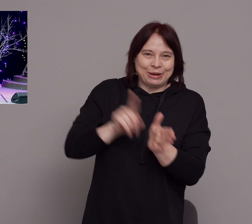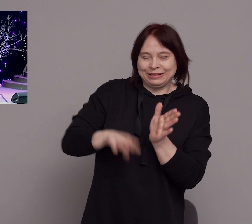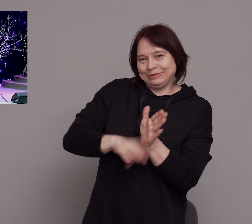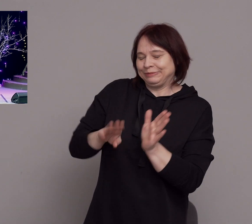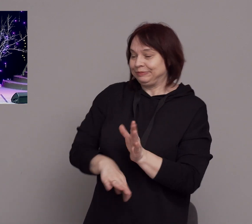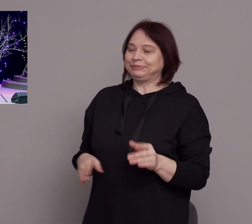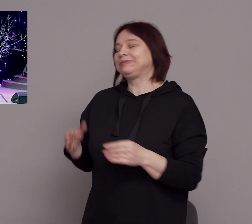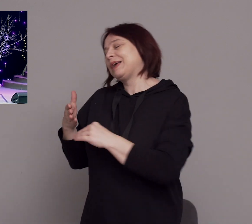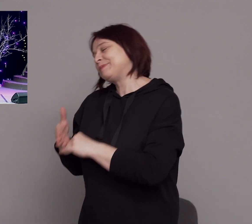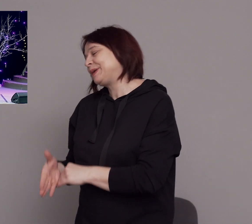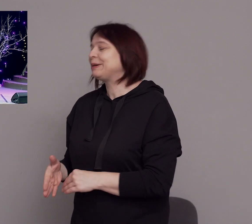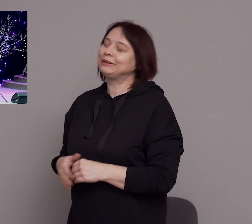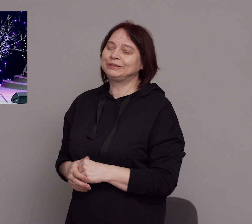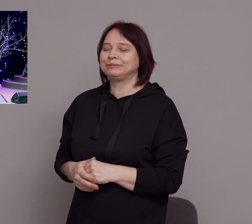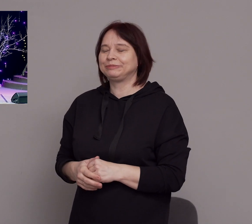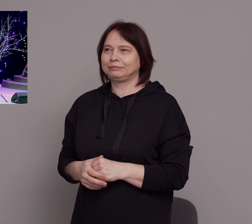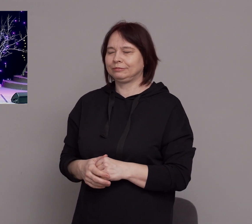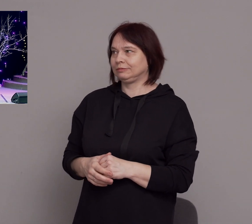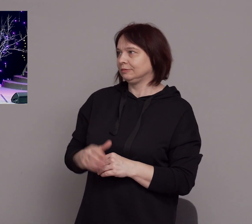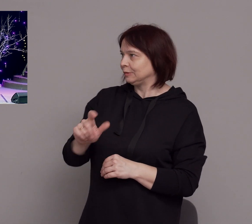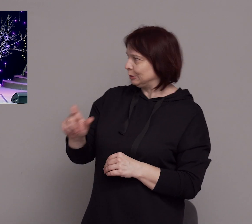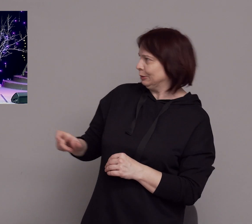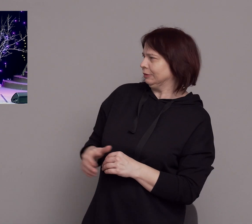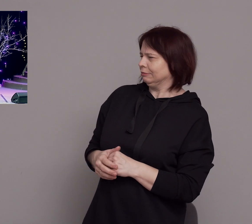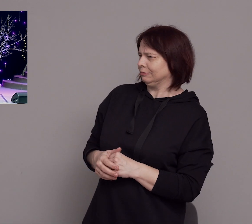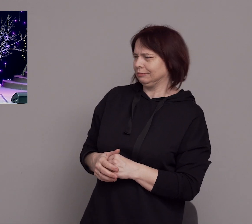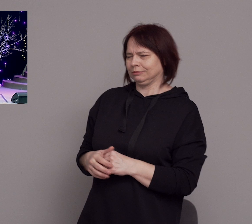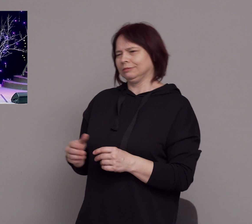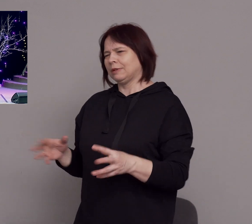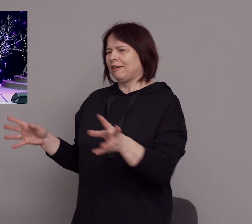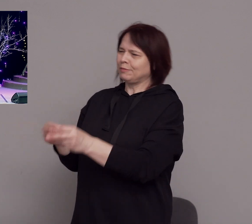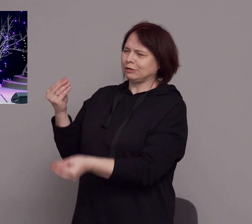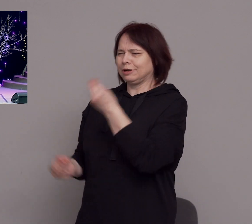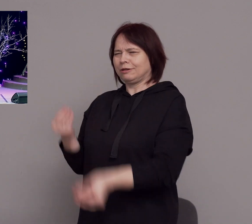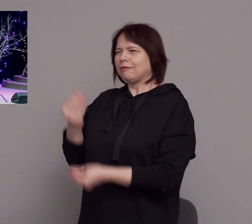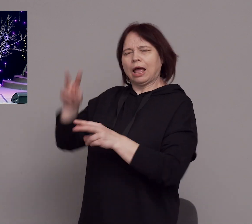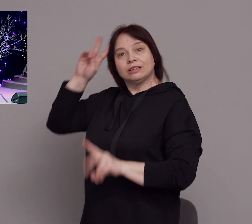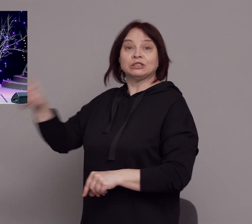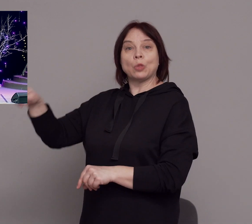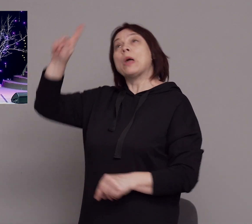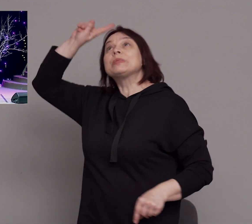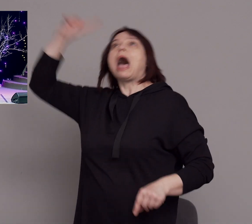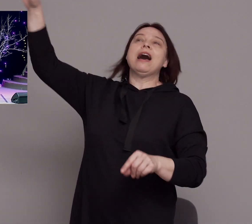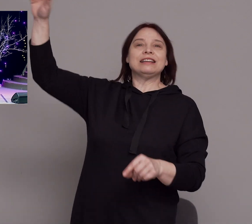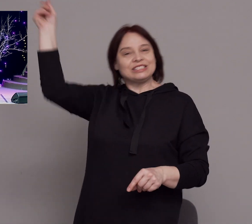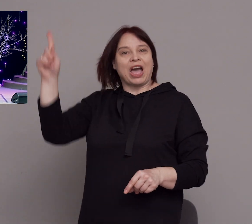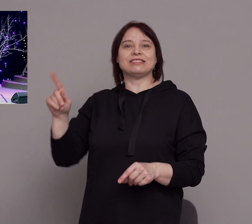наблюдать. Люди принимают на себя какой-то образ, и Иисус принял на себя